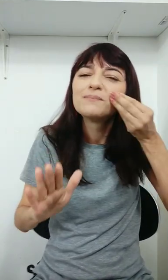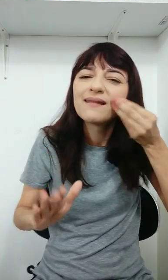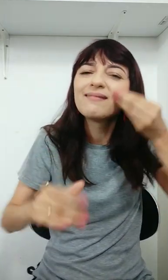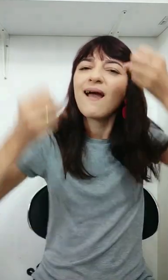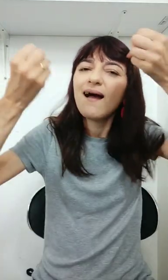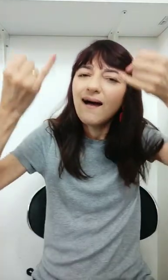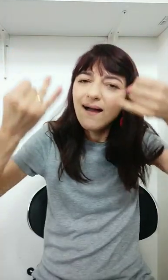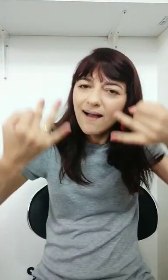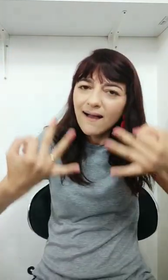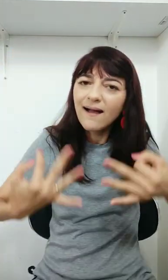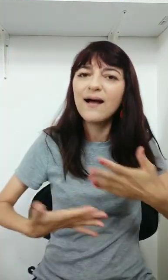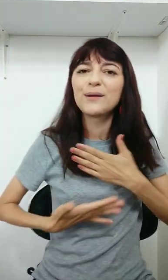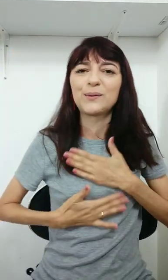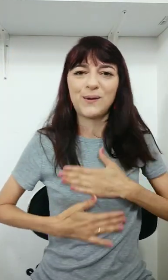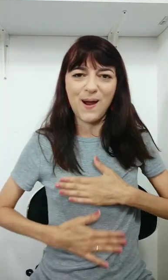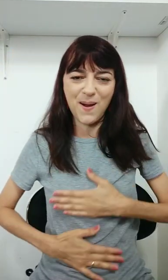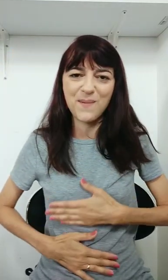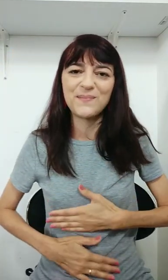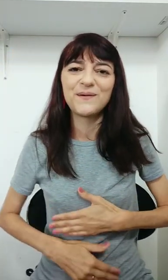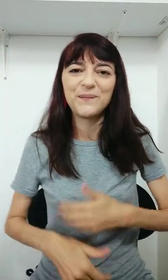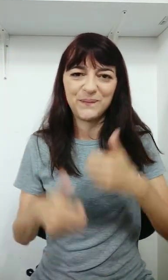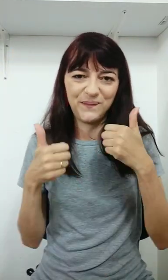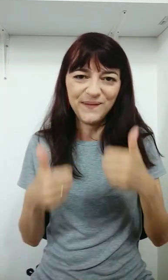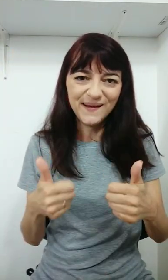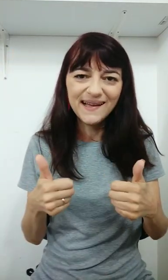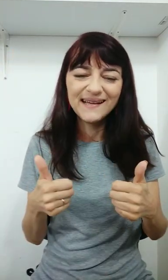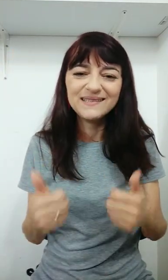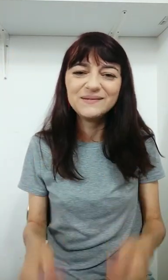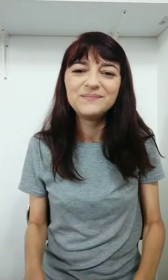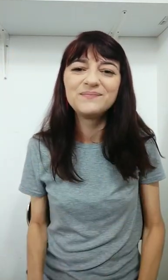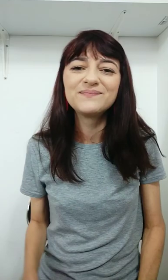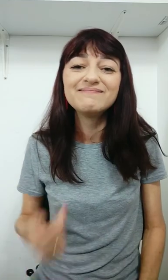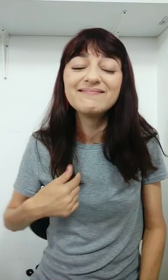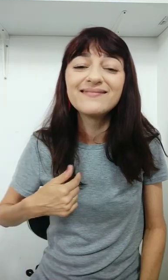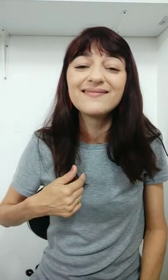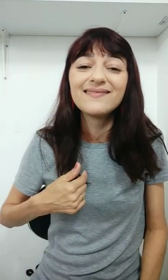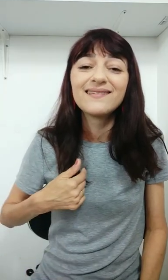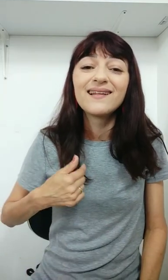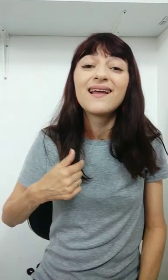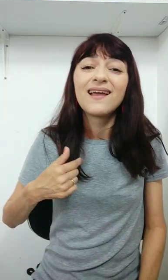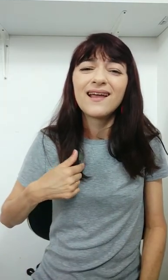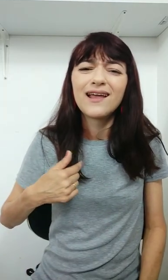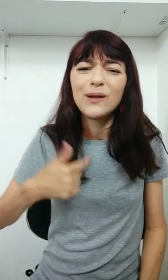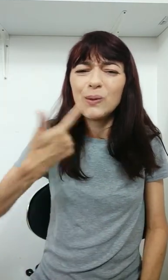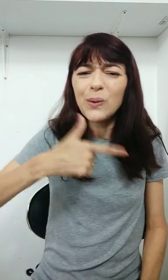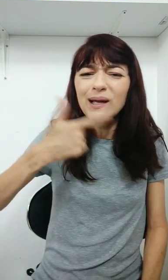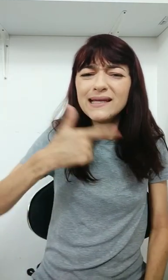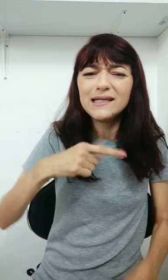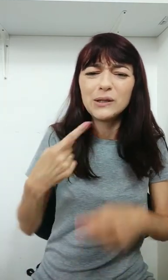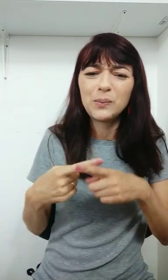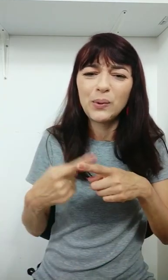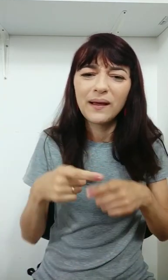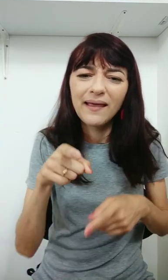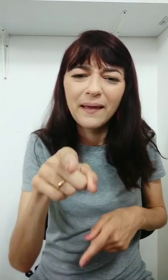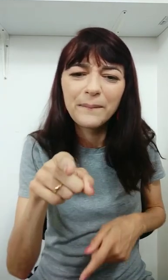dos direitos dos negros brasileiros, né? Então, isso é natural, tá, gente? Você está inserido no seu meio social, você vai buscar aí os